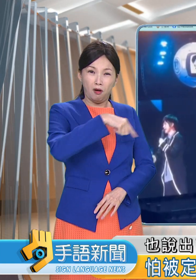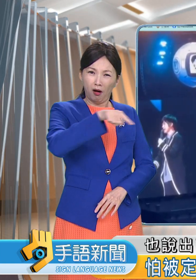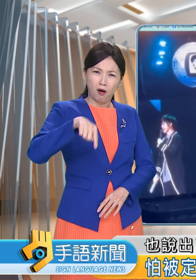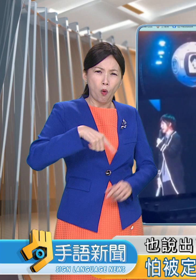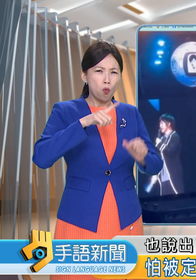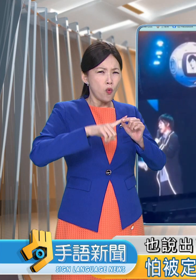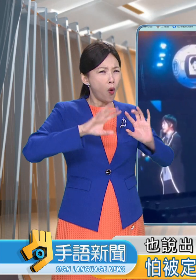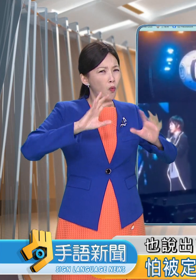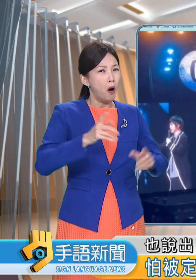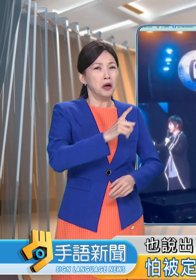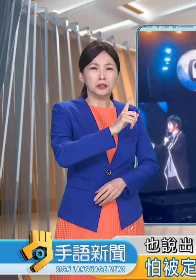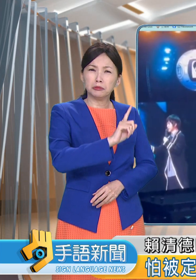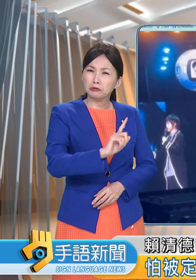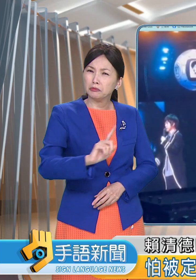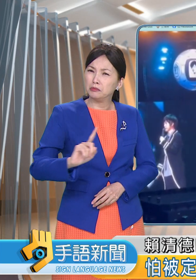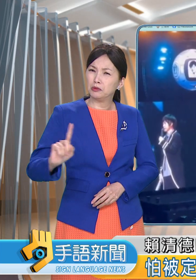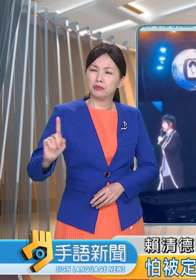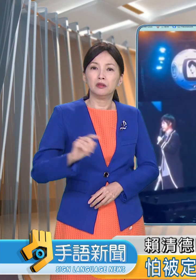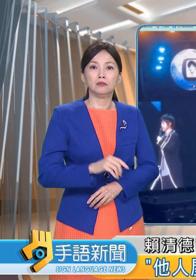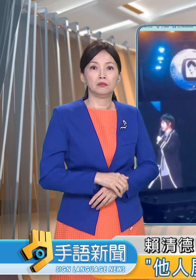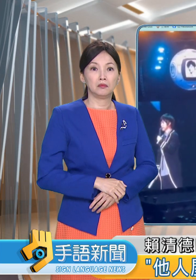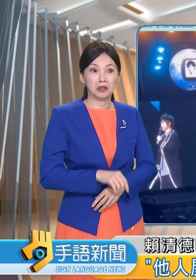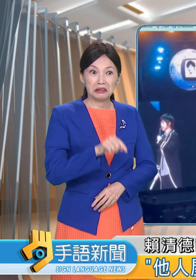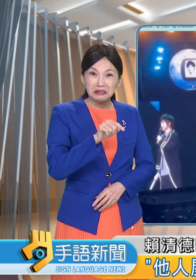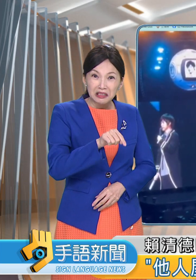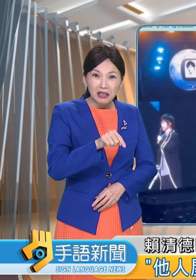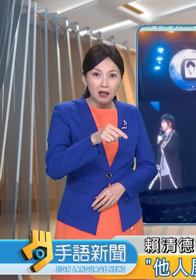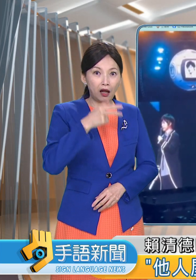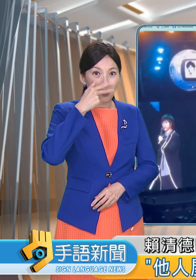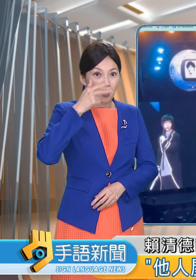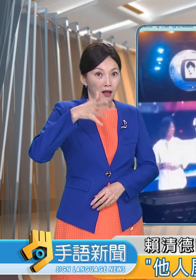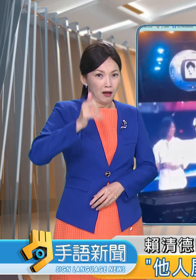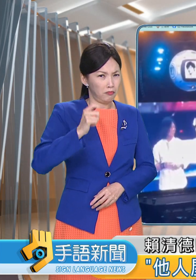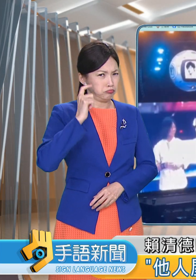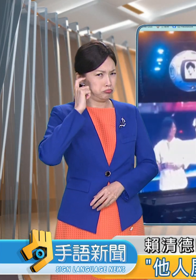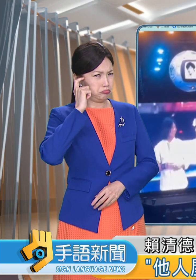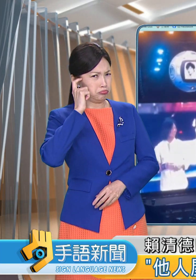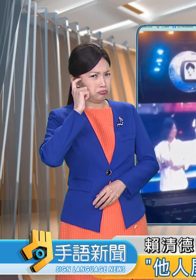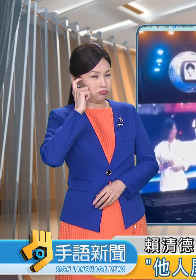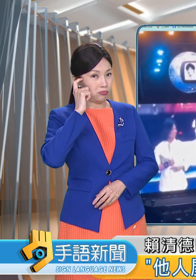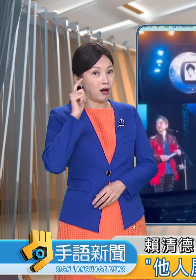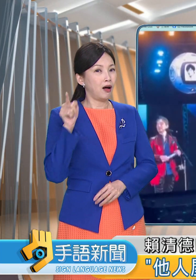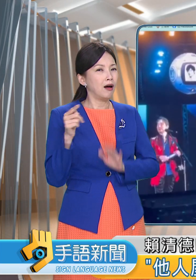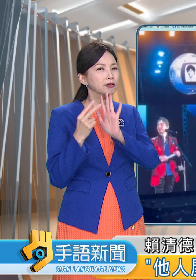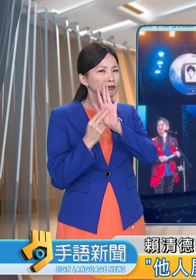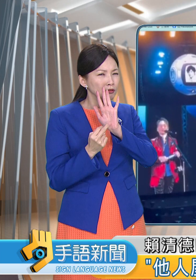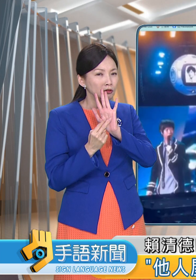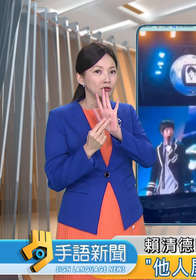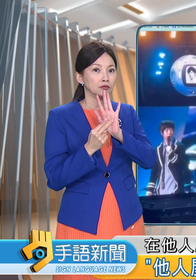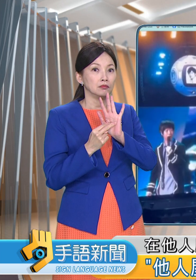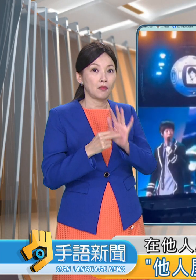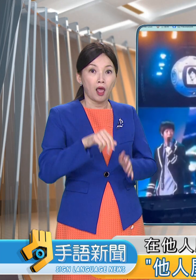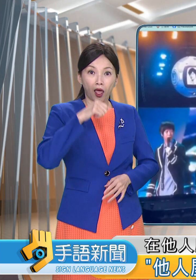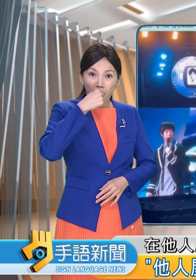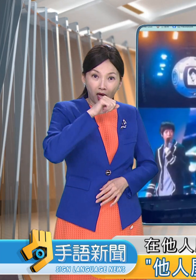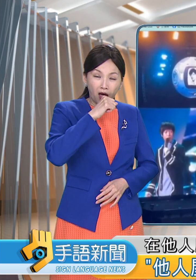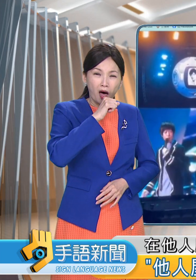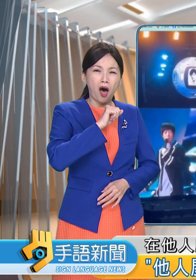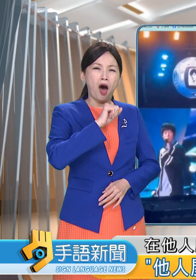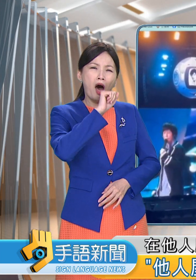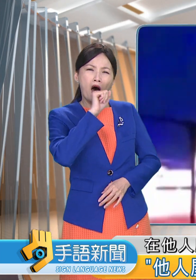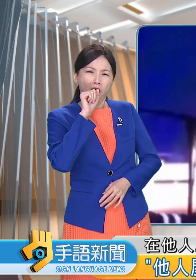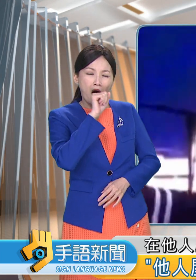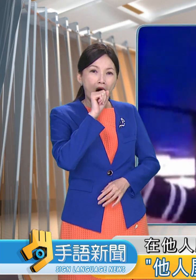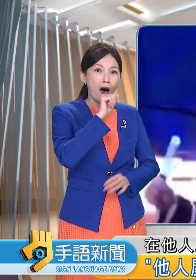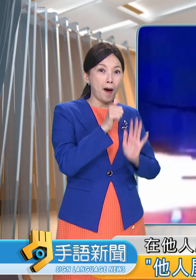眼。赖清德回应，对于台湾的文化工作者在他人屋檐